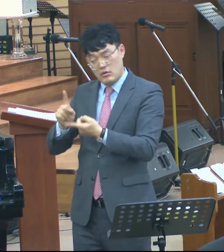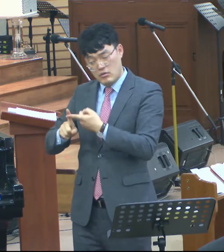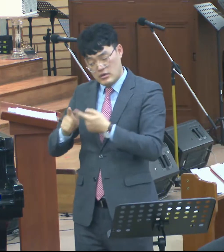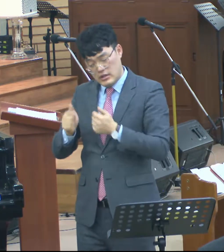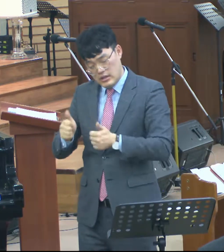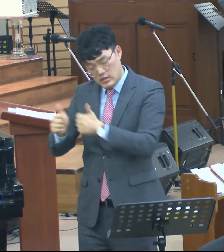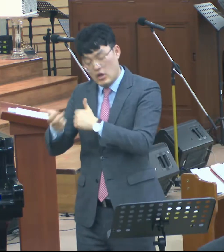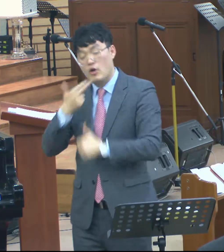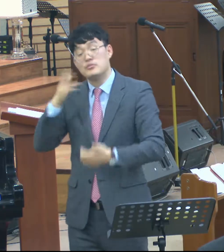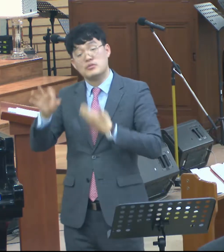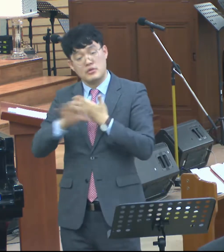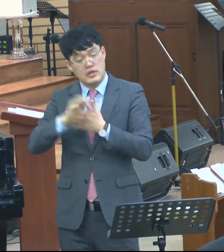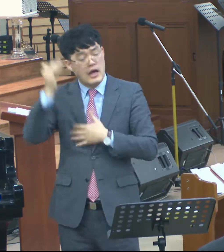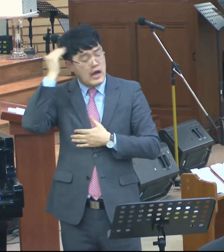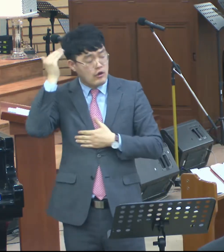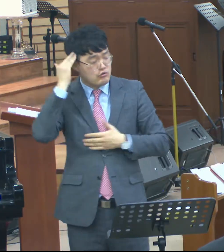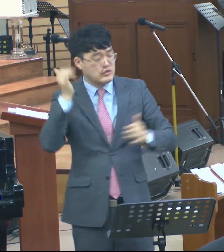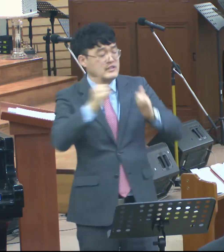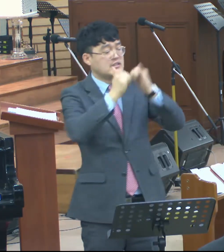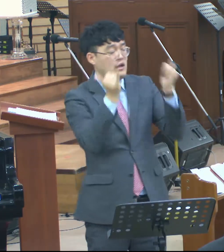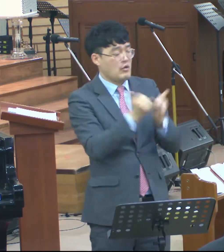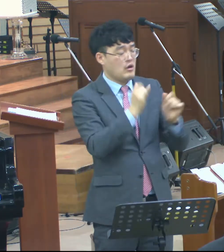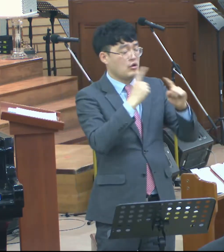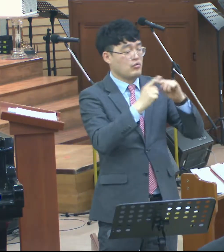사회와 교회가 두루 망할 징조다. 이렇게 적었어요.